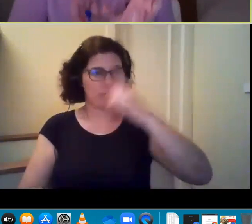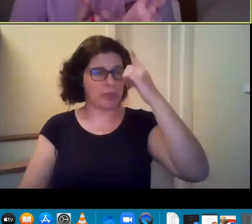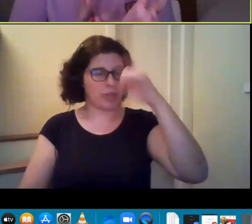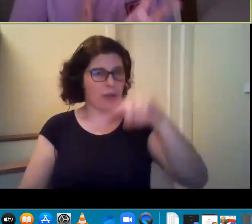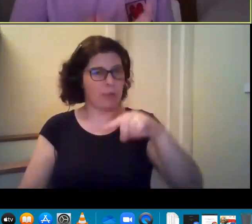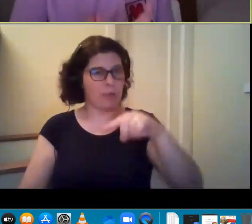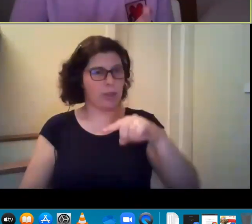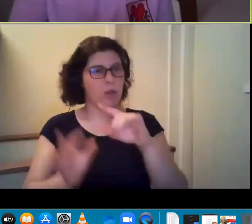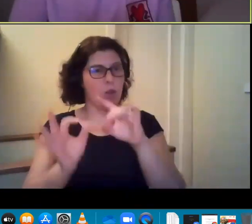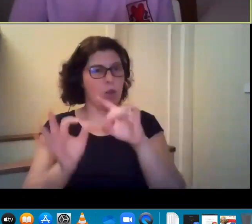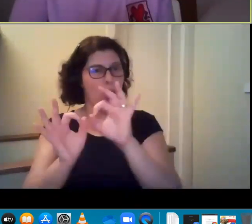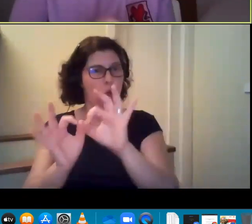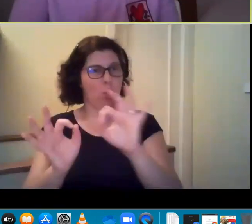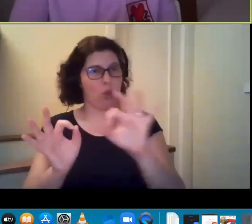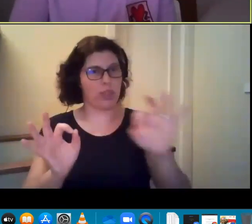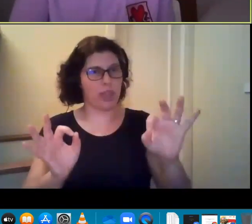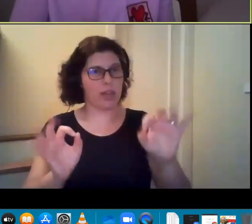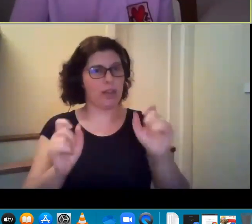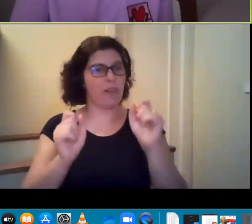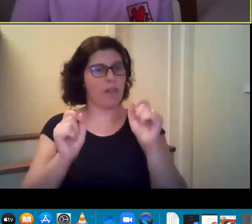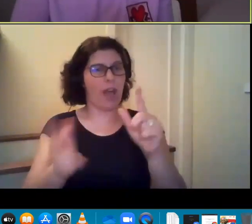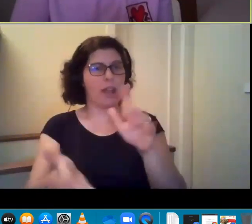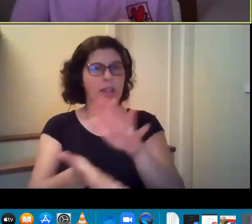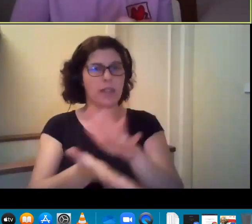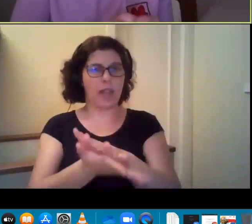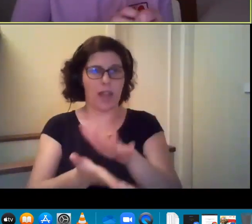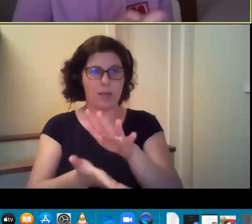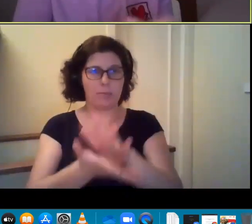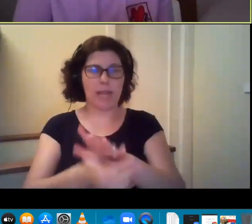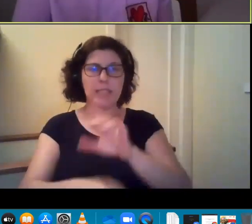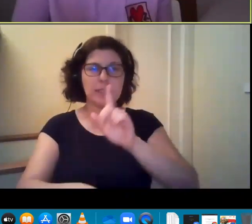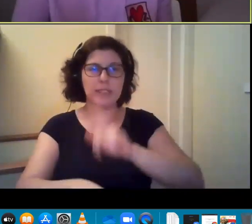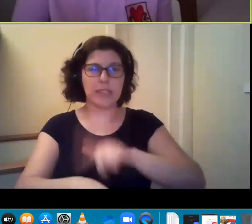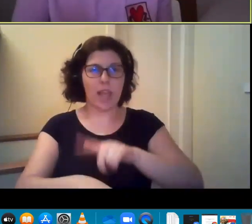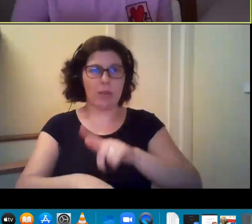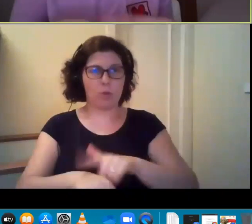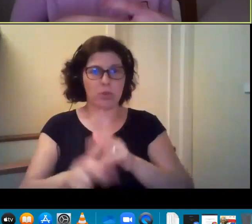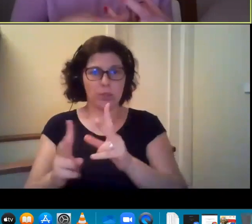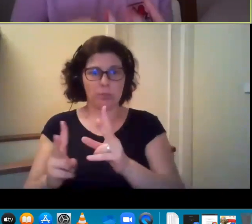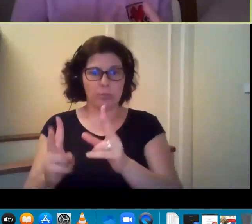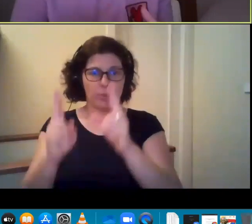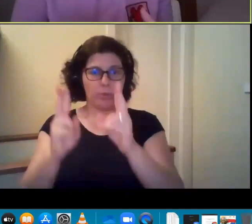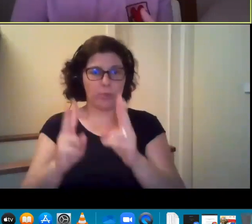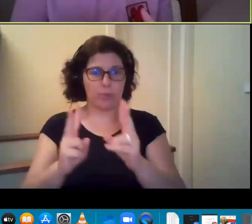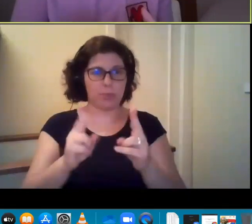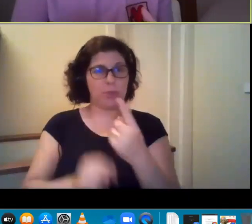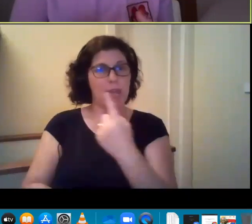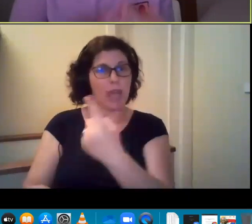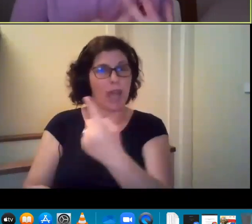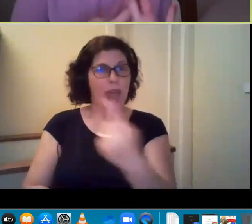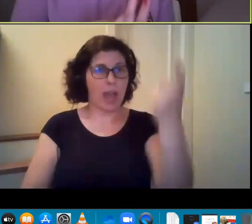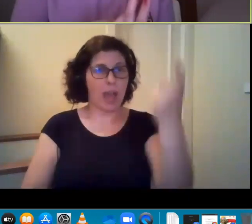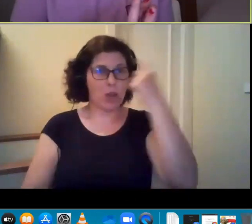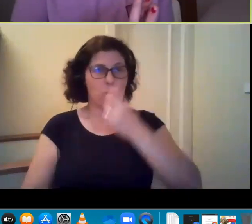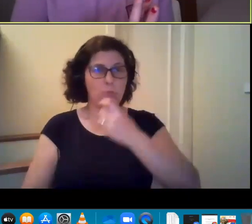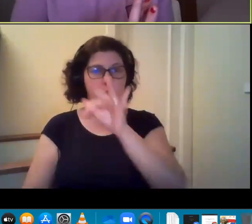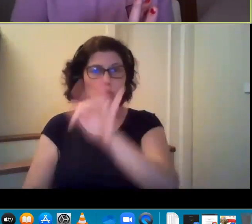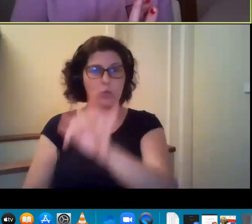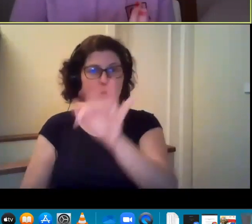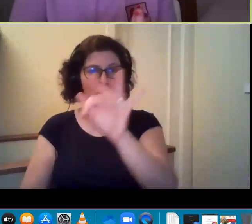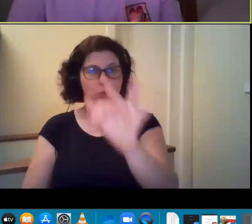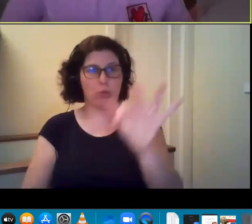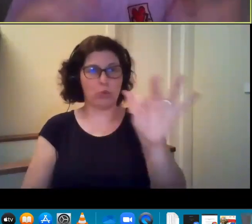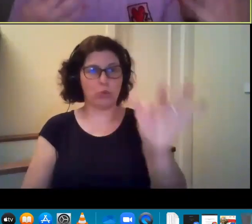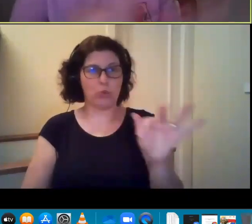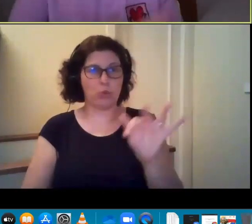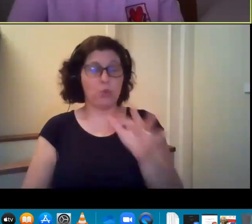establecer tiempos para que todo el mundo, todos los alumnos de la clase puedan hablar, porque también en ocasiones puede pasar